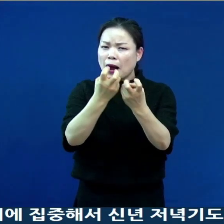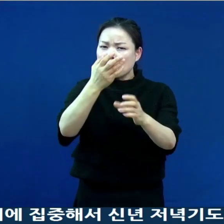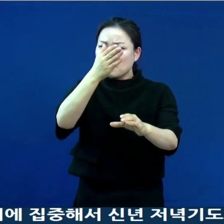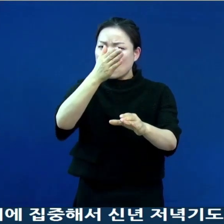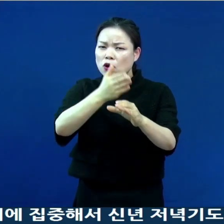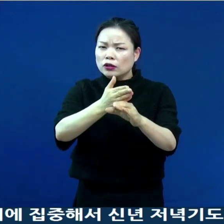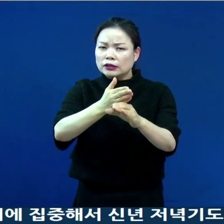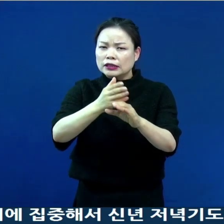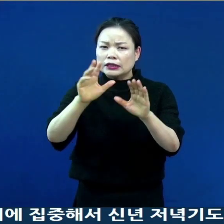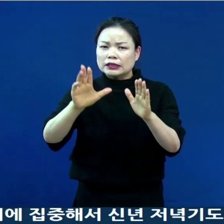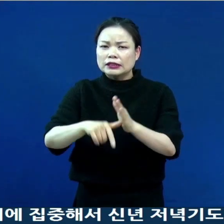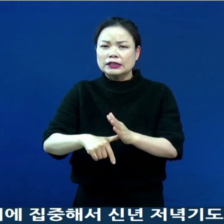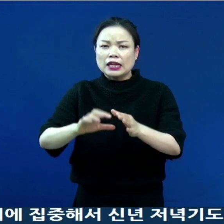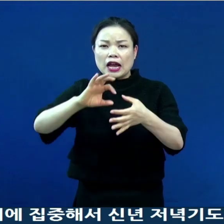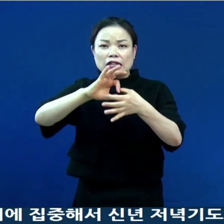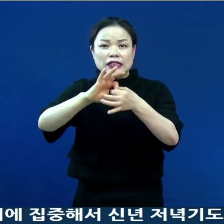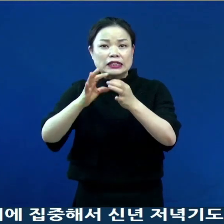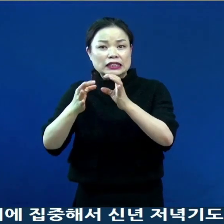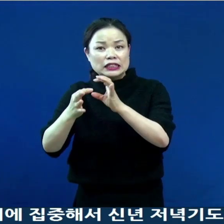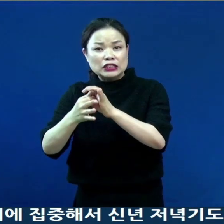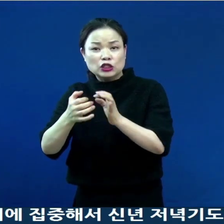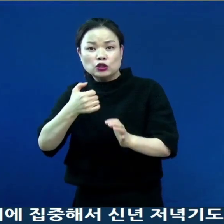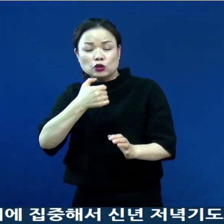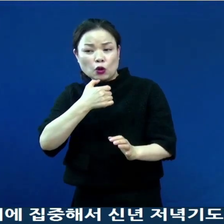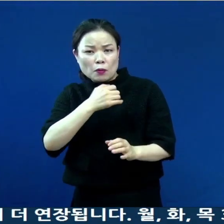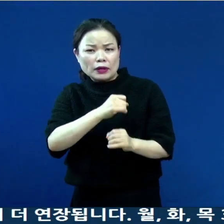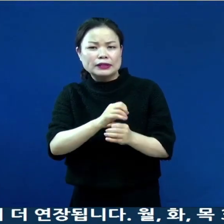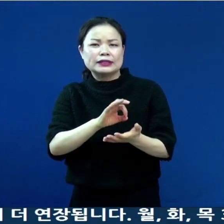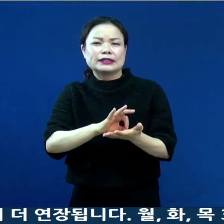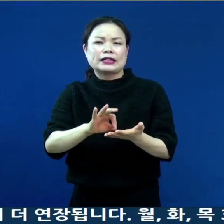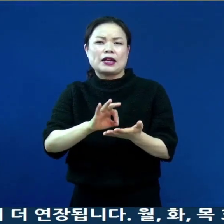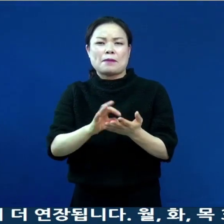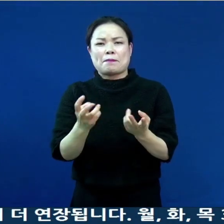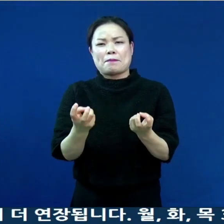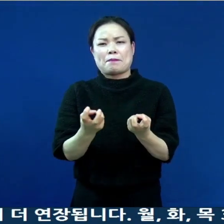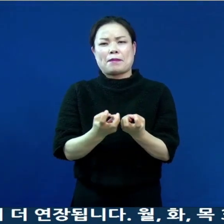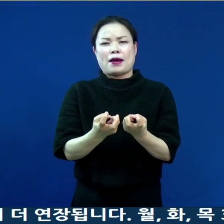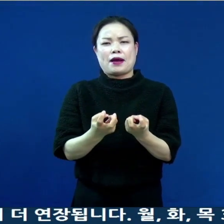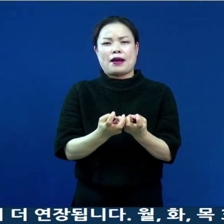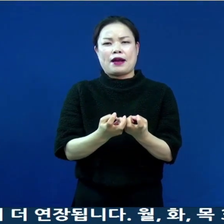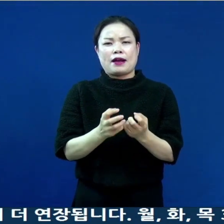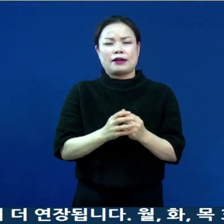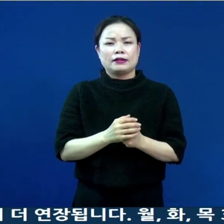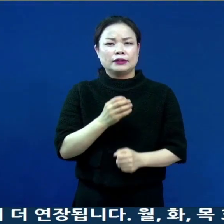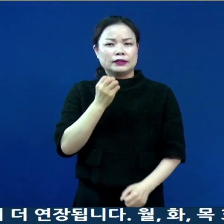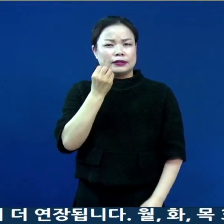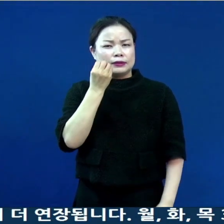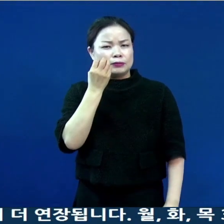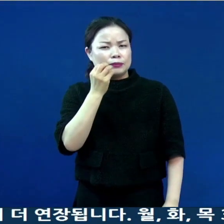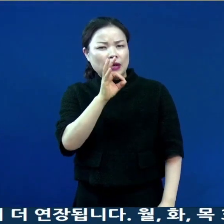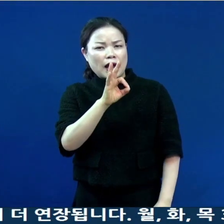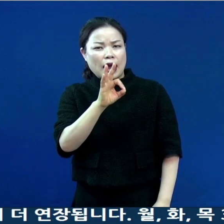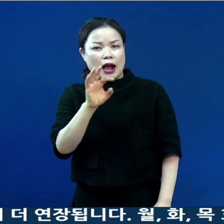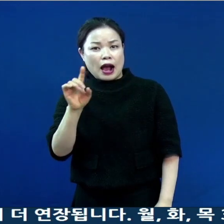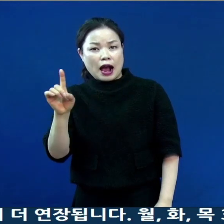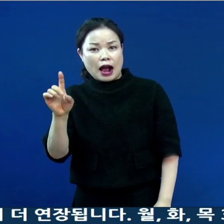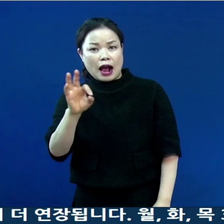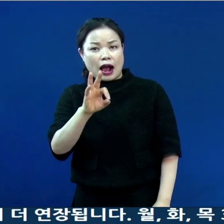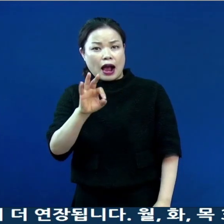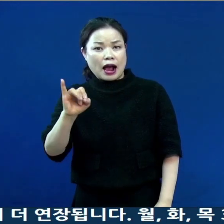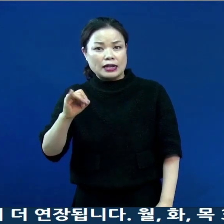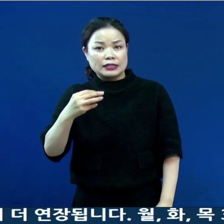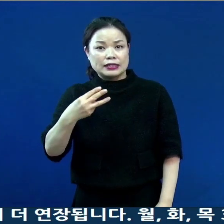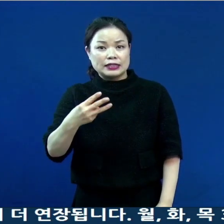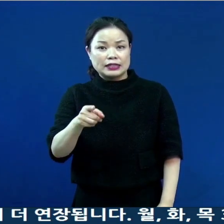당시의 그리스 로마 이 수사학자들이 사용하는 방법인 아이러니라는 것을 많이 사용하고 있다,